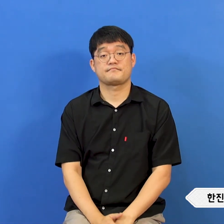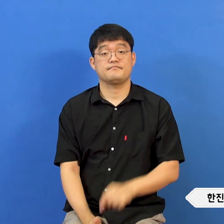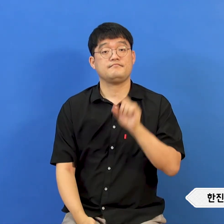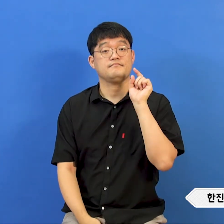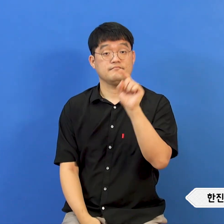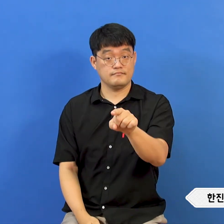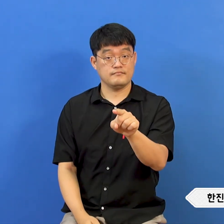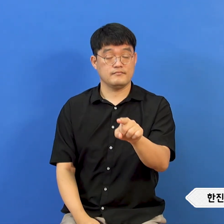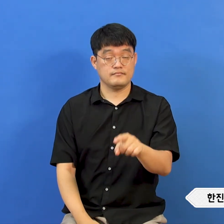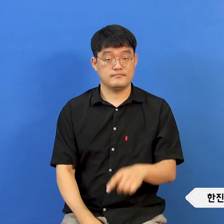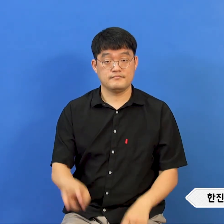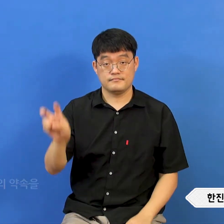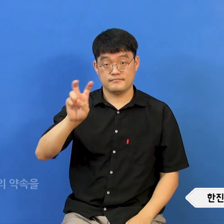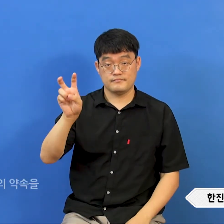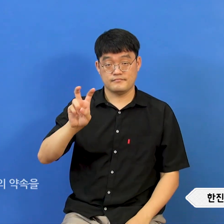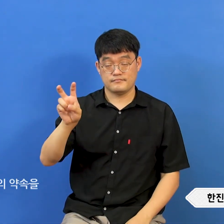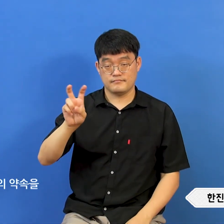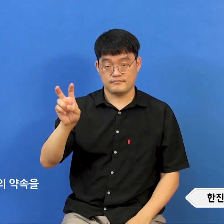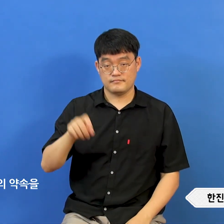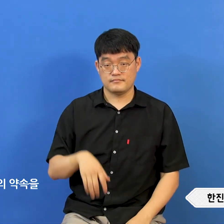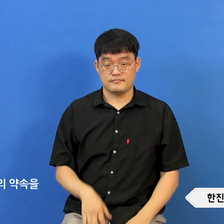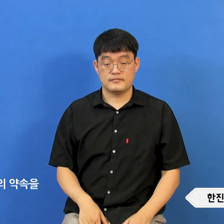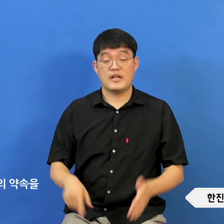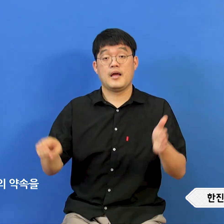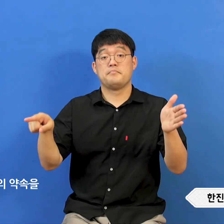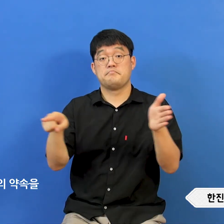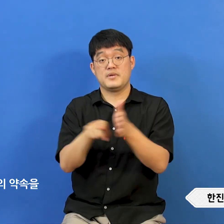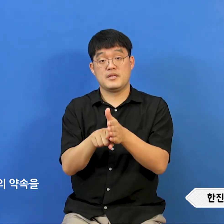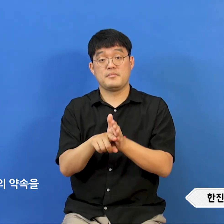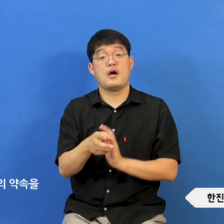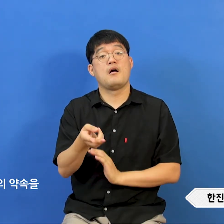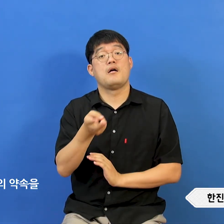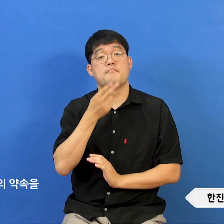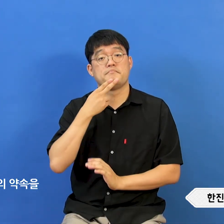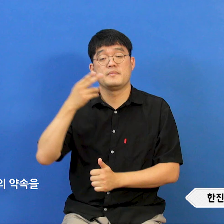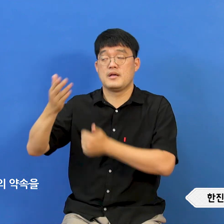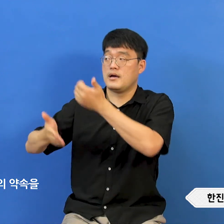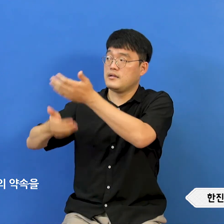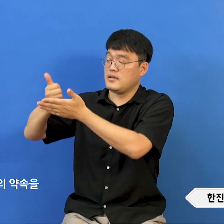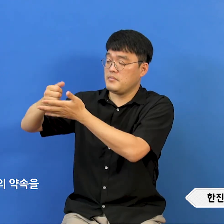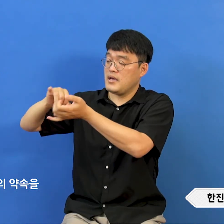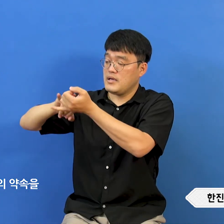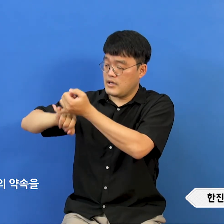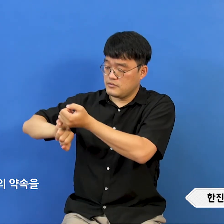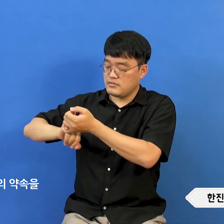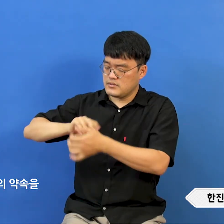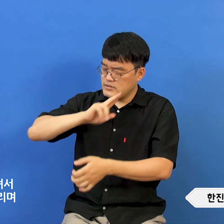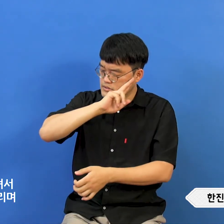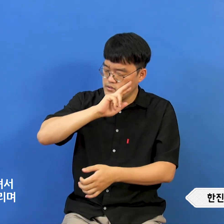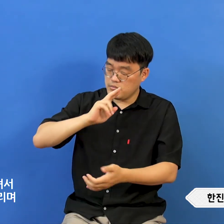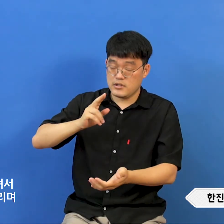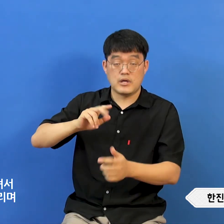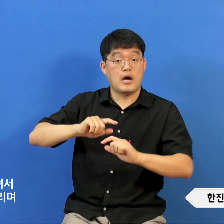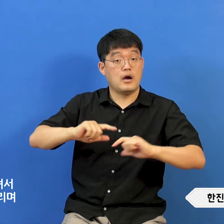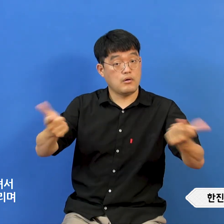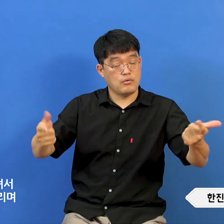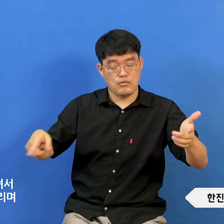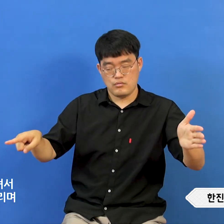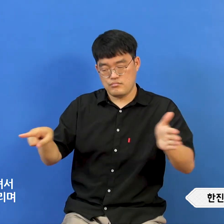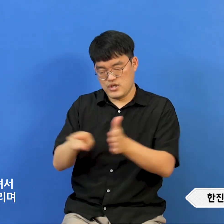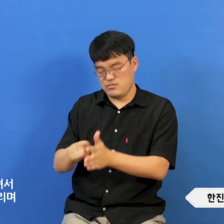그것이 20절 말씀입니다. 믿음이 없어 하나님의 약속을 의심하지 않고 믿음으로